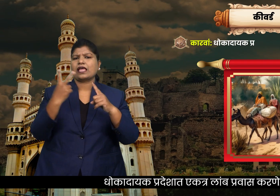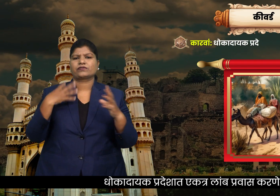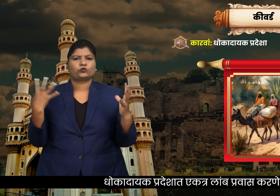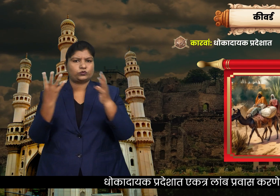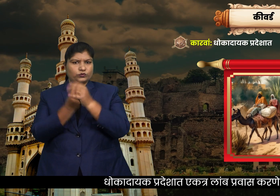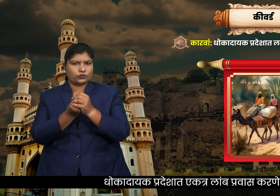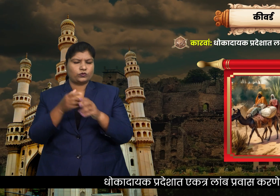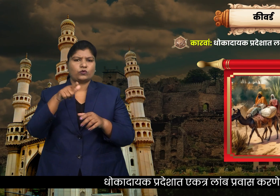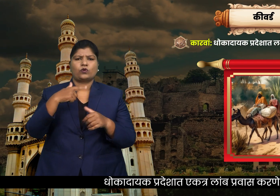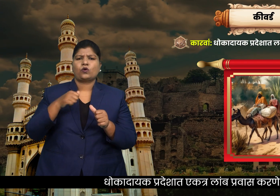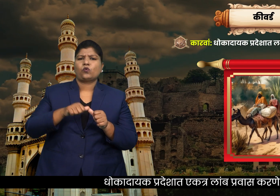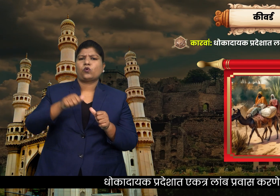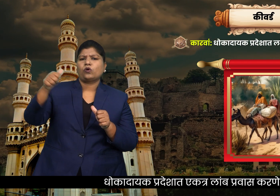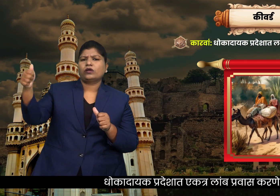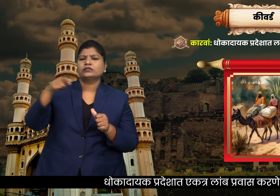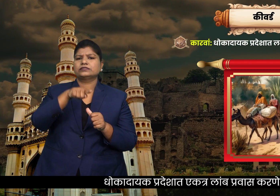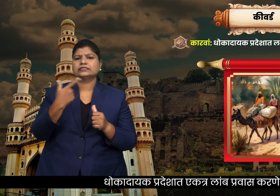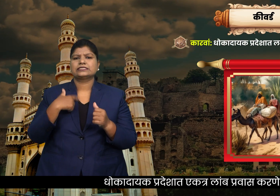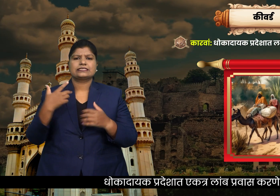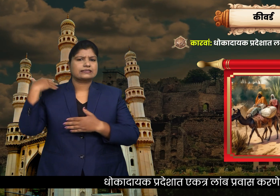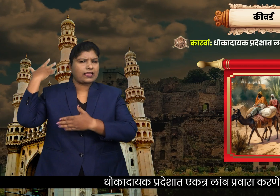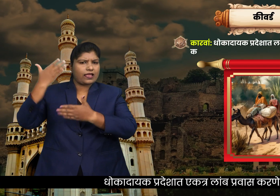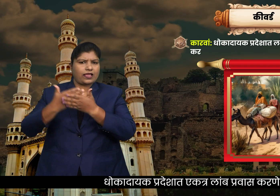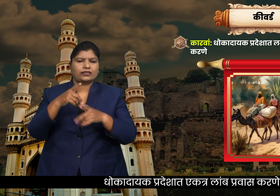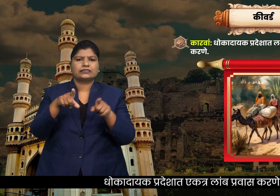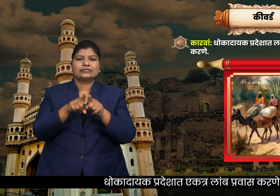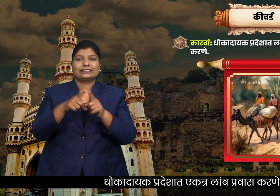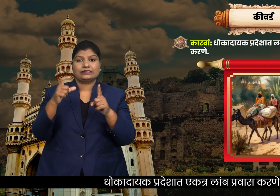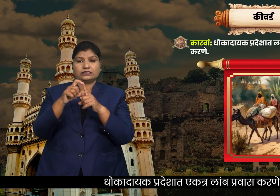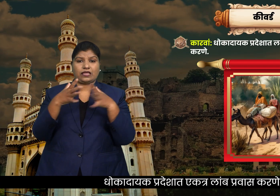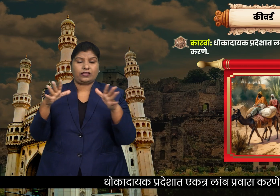धोकादायक प्रदेशात एकत्र लांब प्रवास करणे.